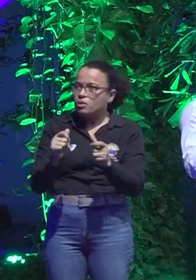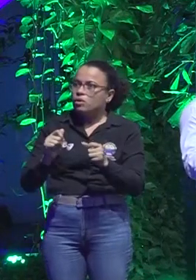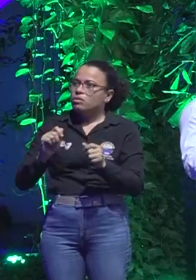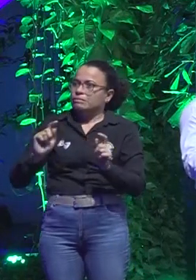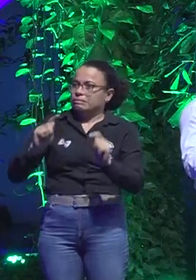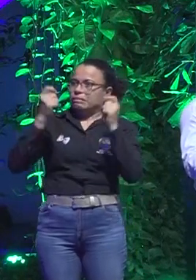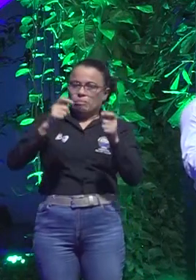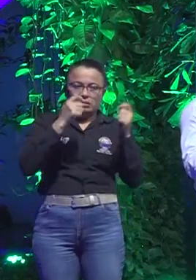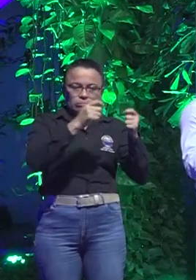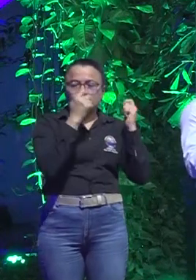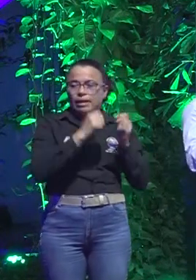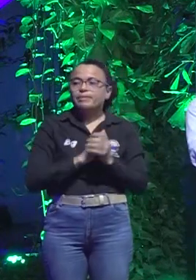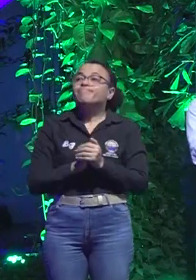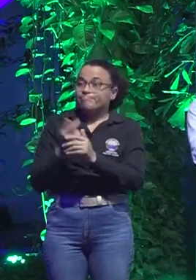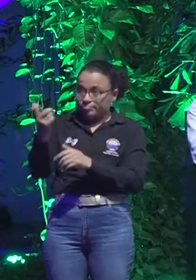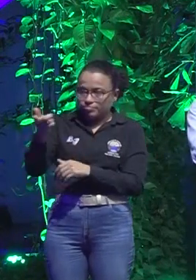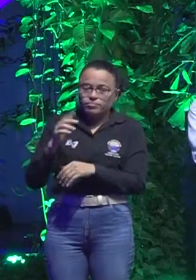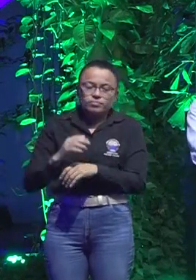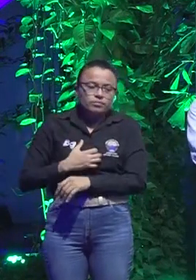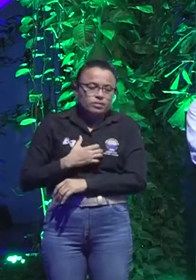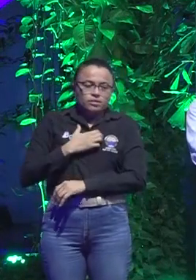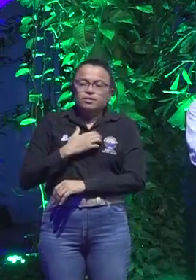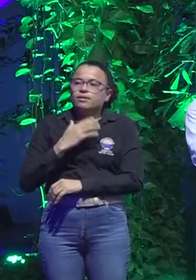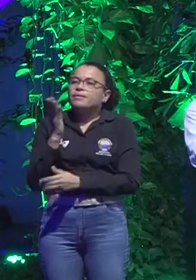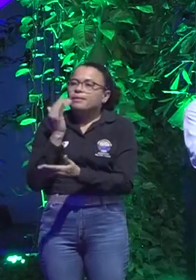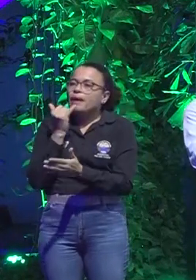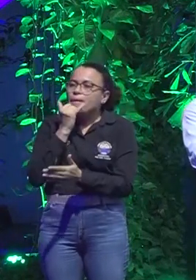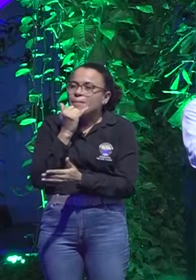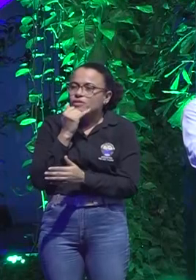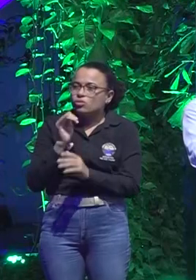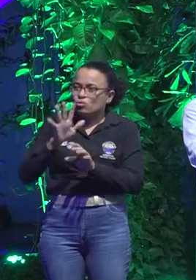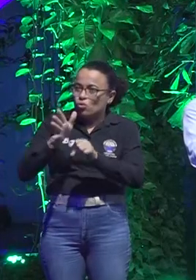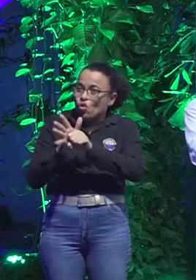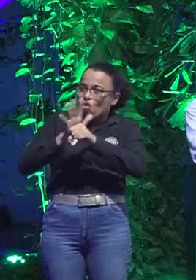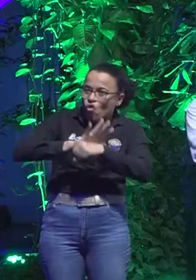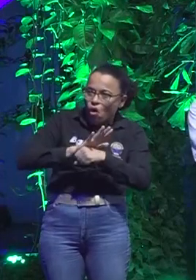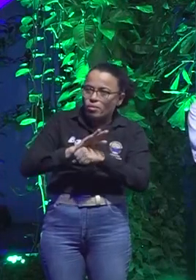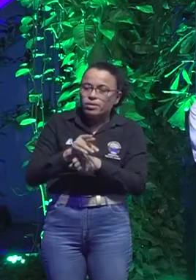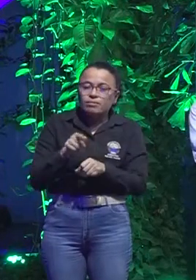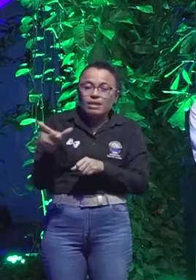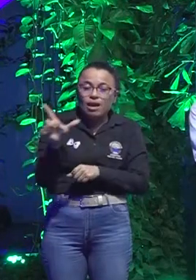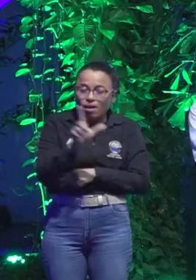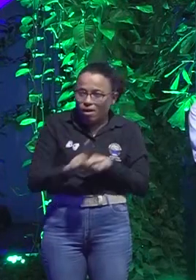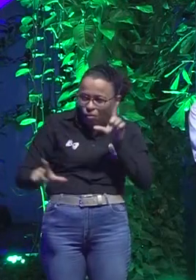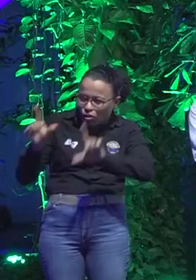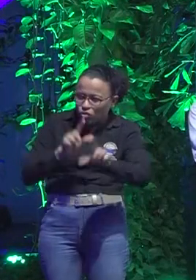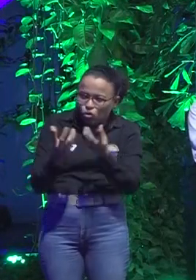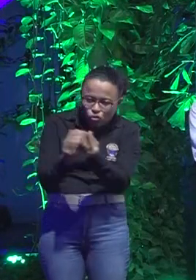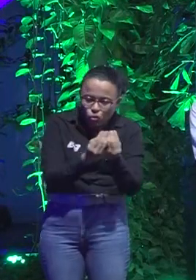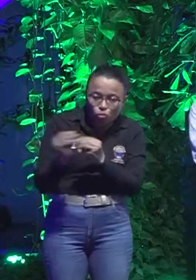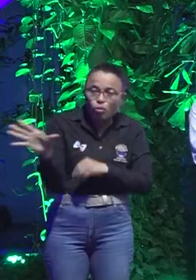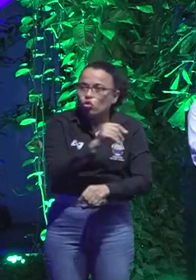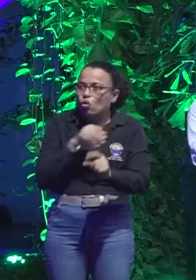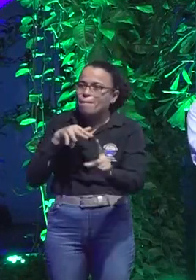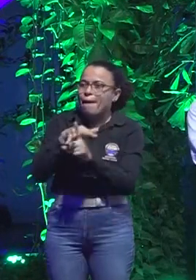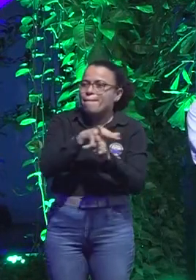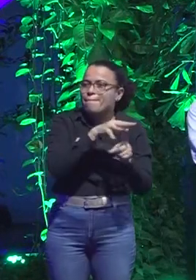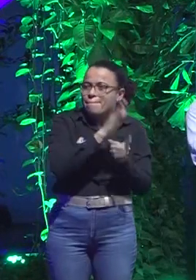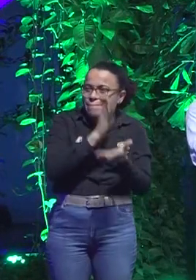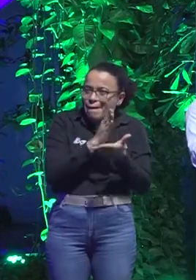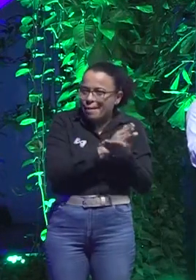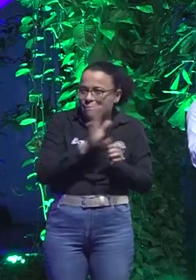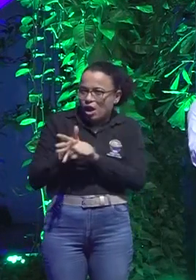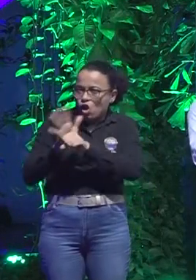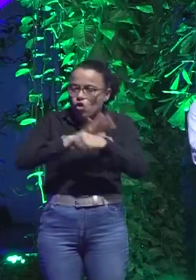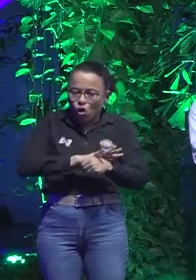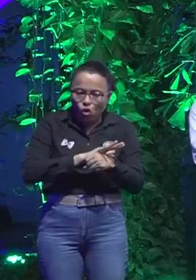el personal del laboratorio y no encontrábamos un hotel, porque estaban cerrados todos, donde pasar la cuarentena, 12 personas que no